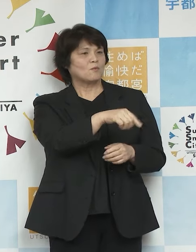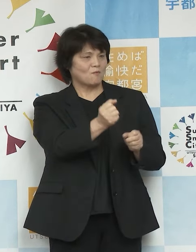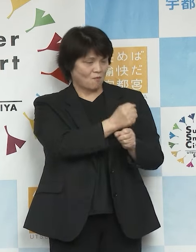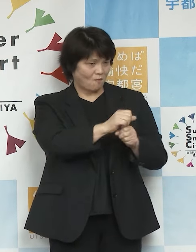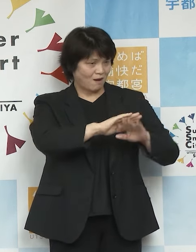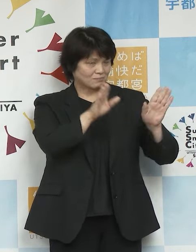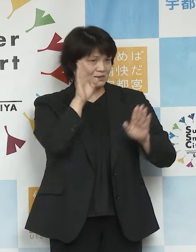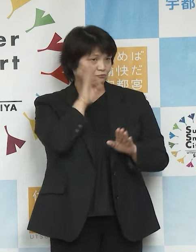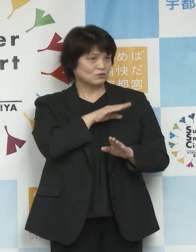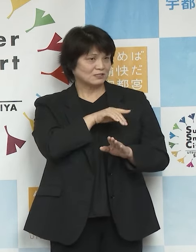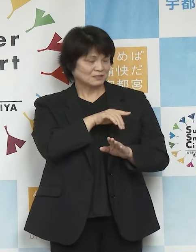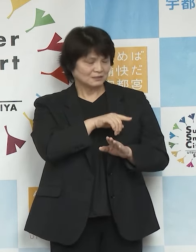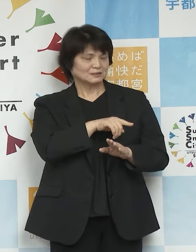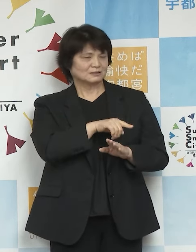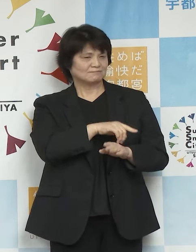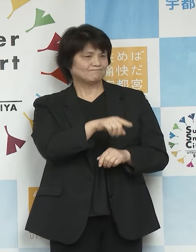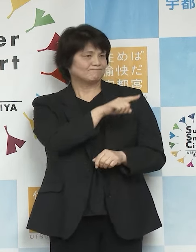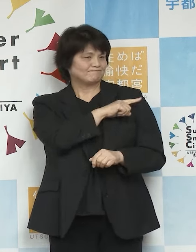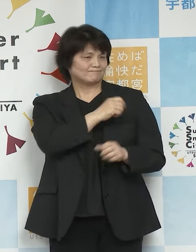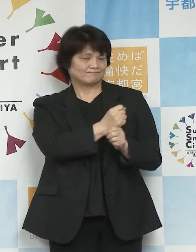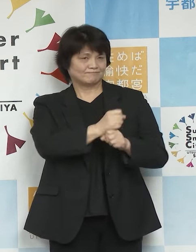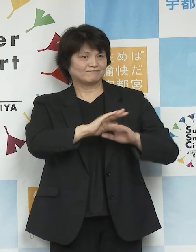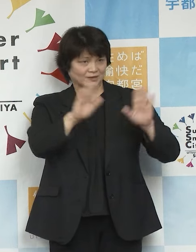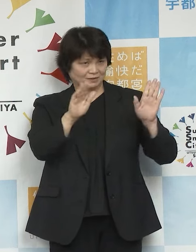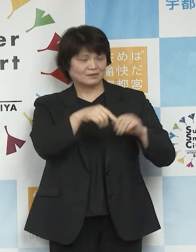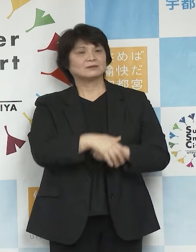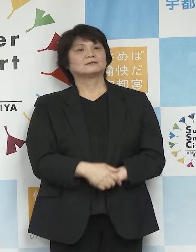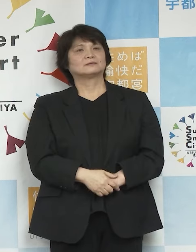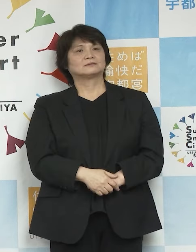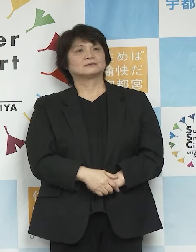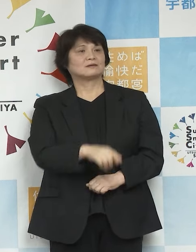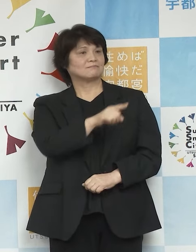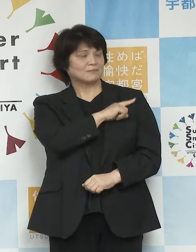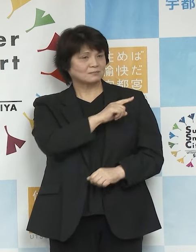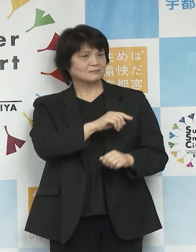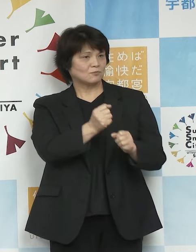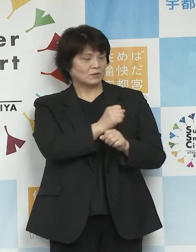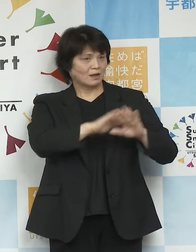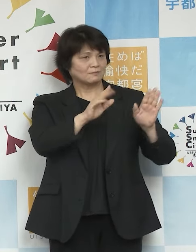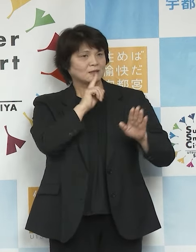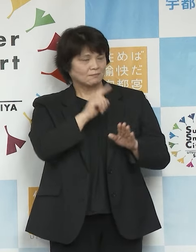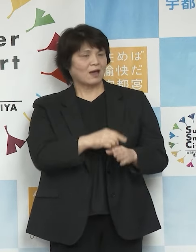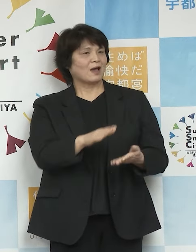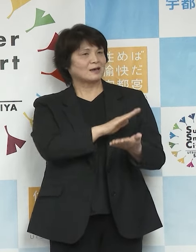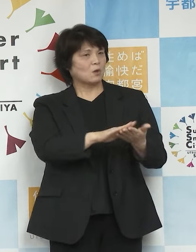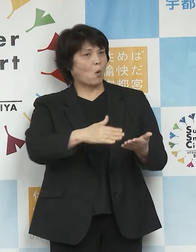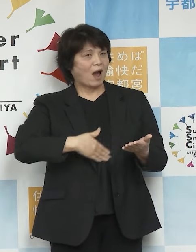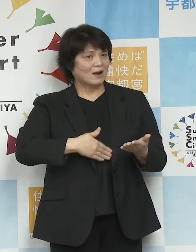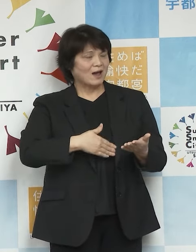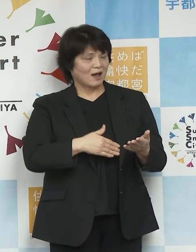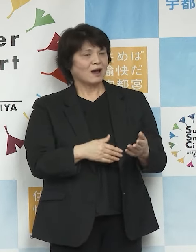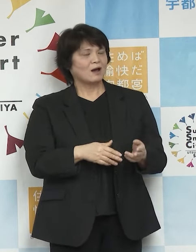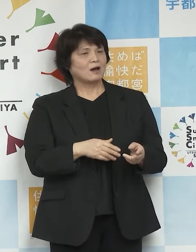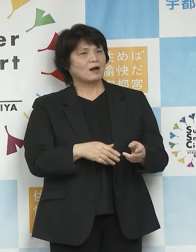しやすいということで手始めに行ってきたんですね。一番最初に手をつけたのが清原工業団地内の緑地帯、あの